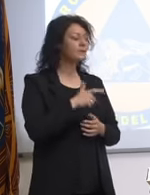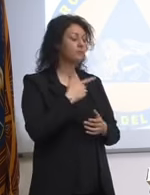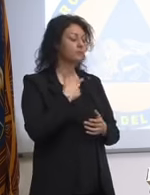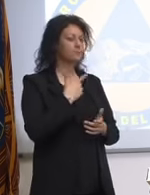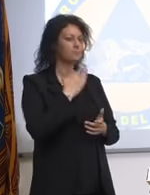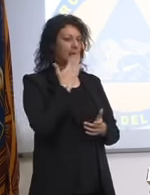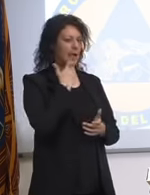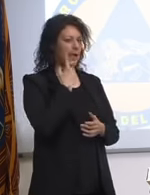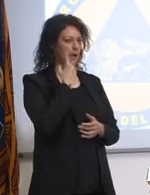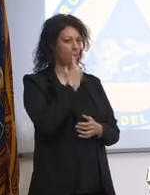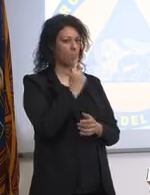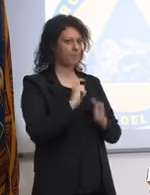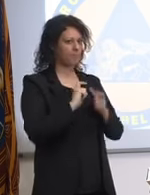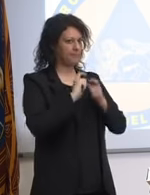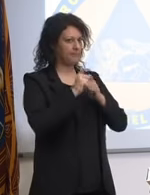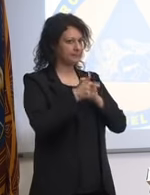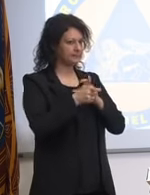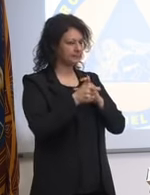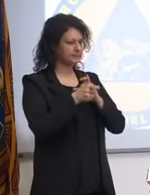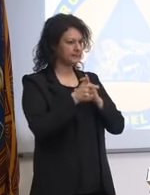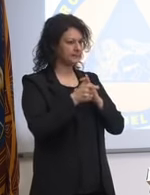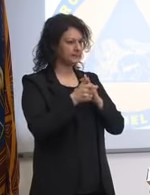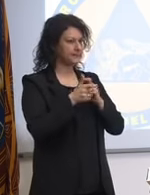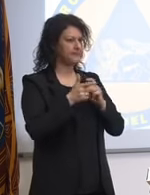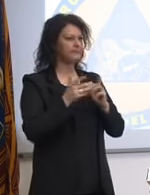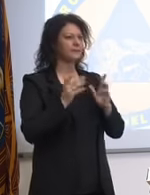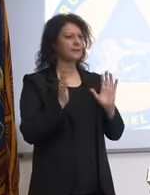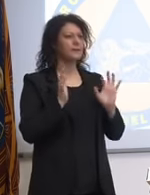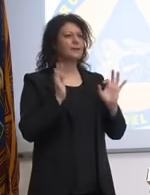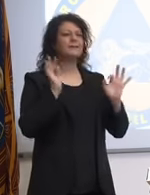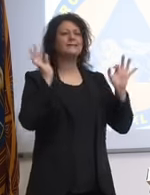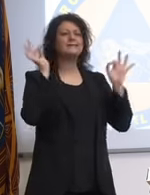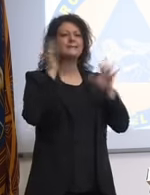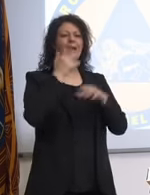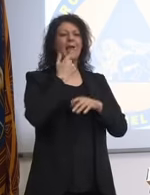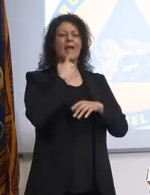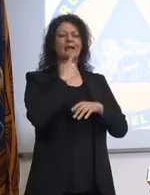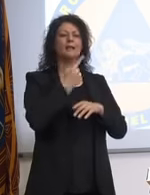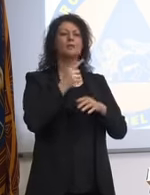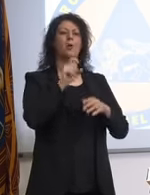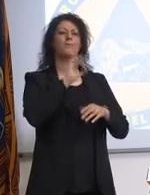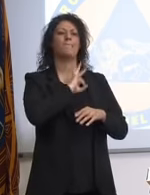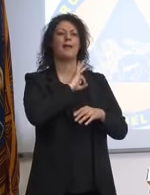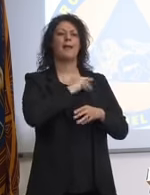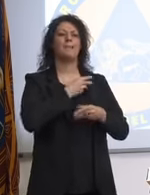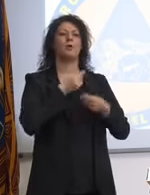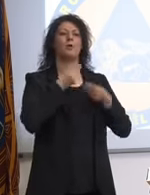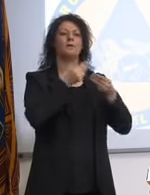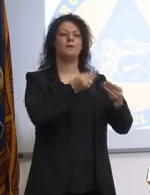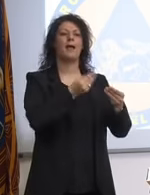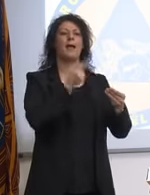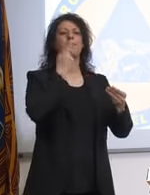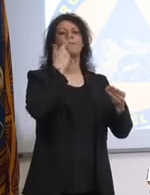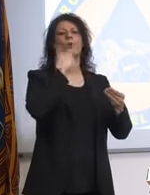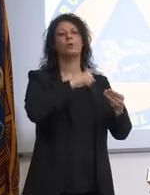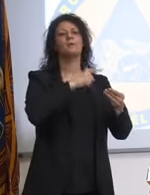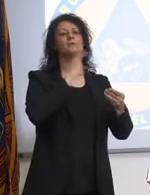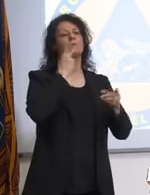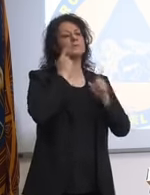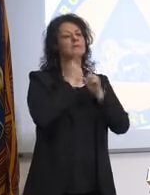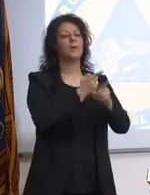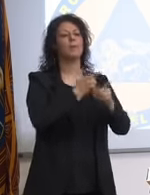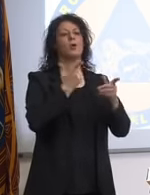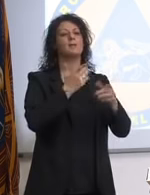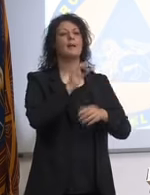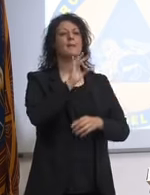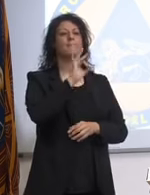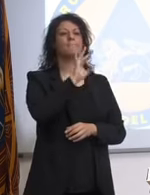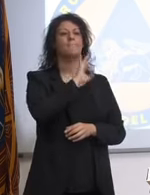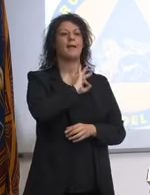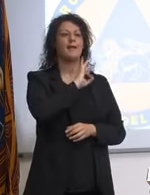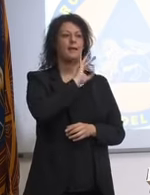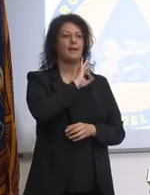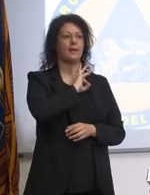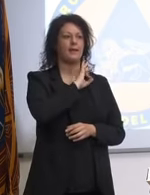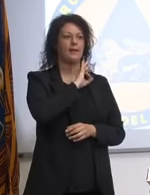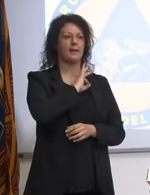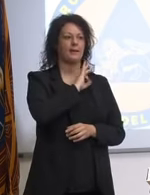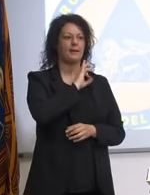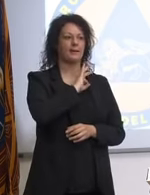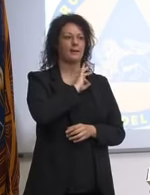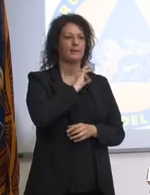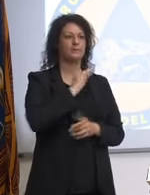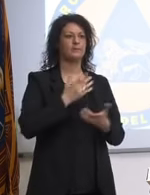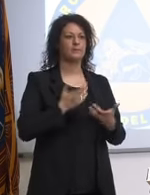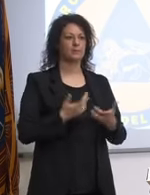cioè se il criterio è meritocratico non capisco perché a pioggia devono essere previsti. Perché